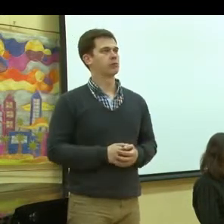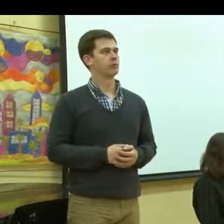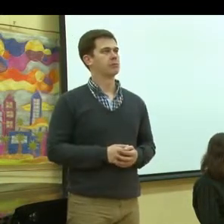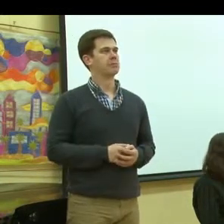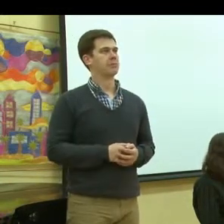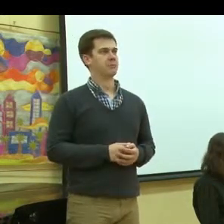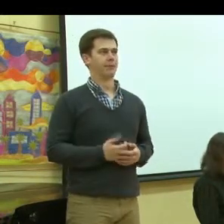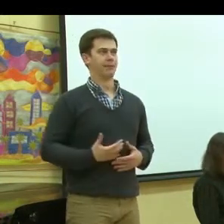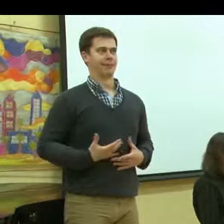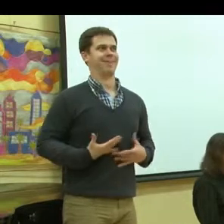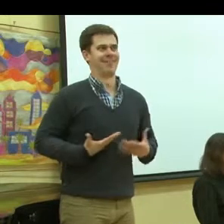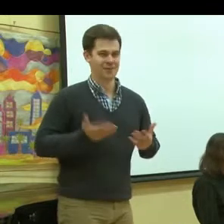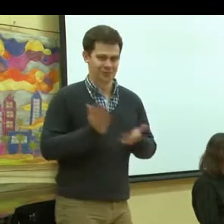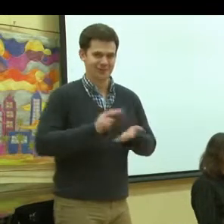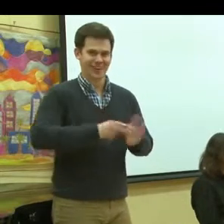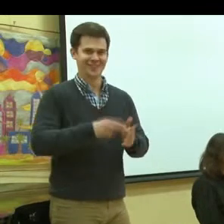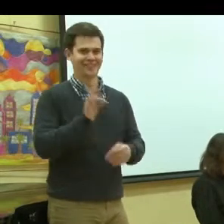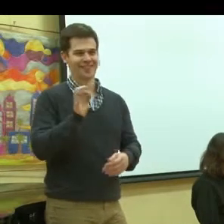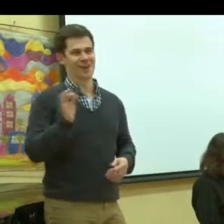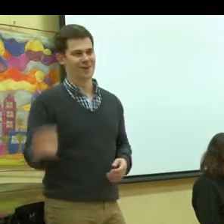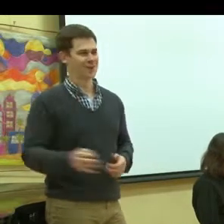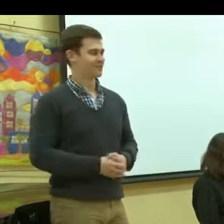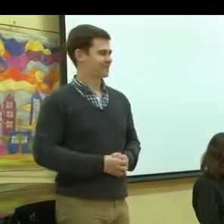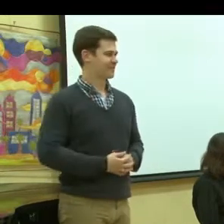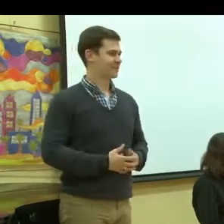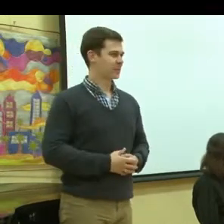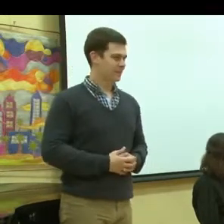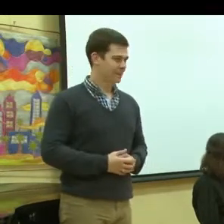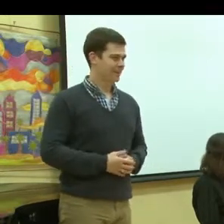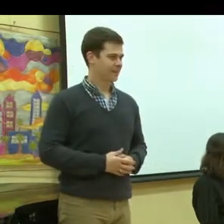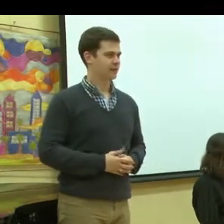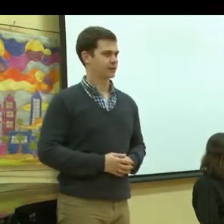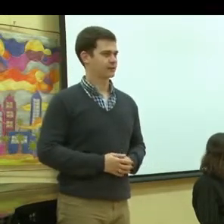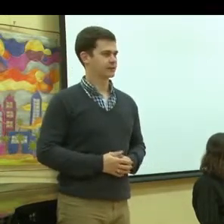Nigdy nie jest za późno. Nunca es tarde para nada. Nigdy nie jest za późno na nic tak naprawdę, tym bardziej.